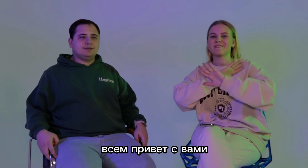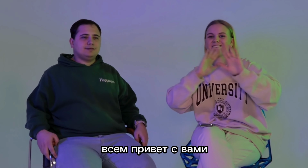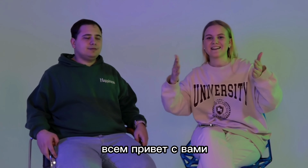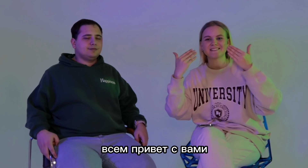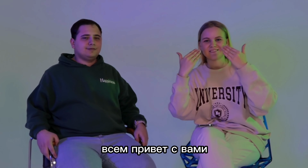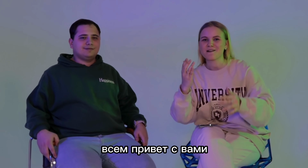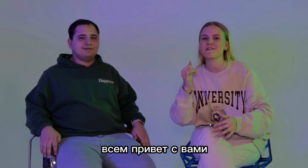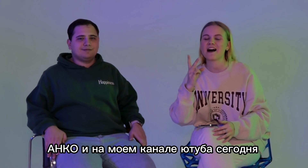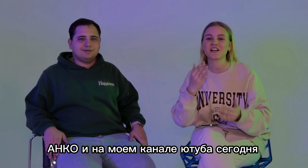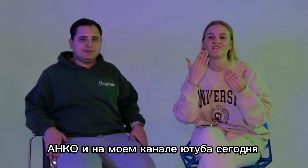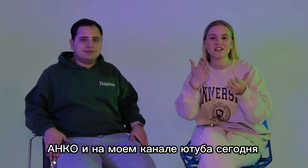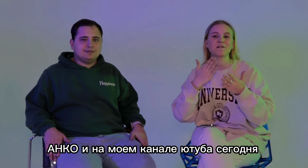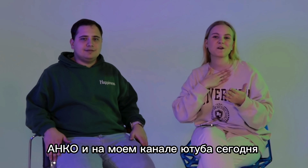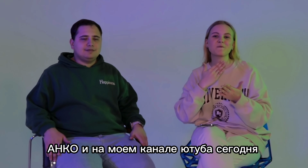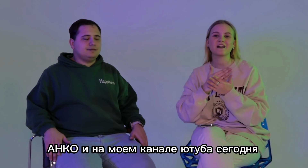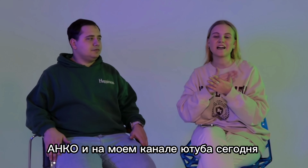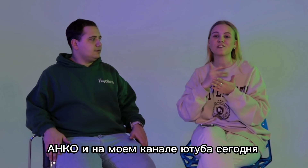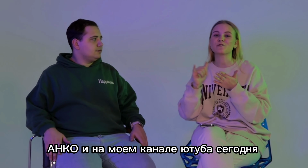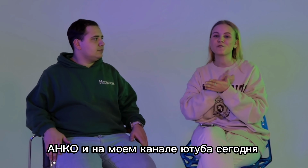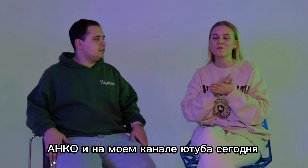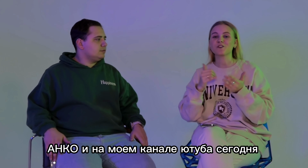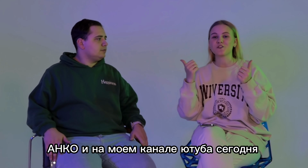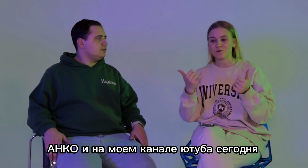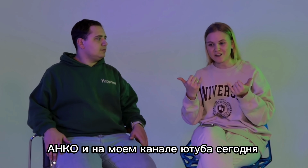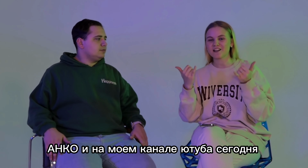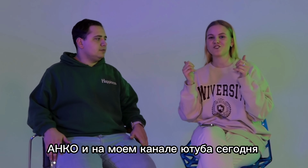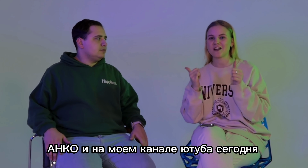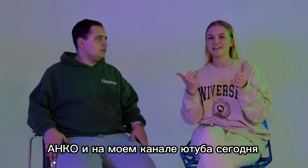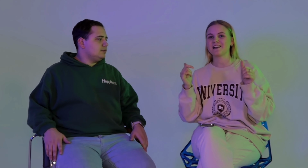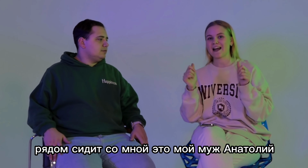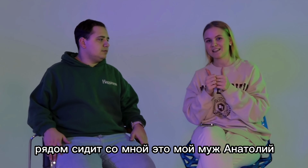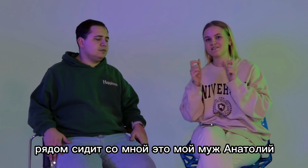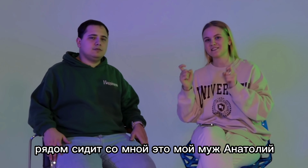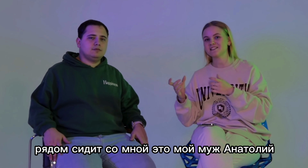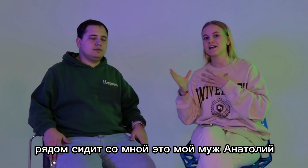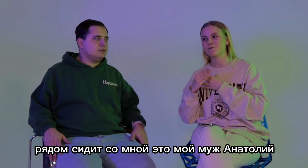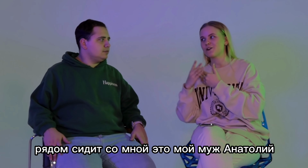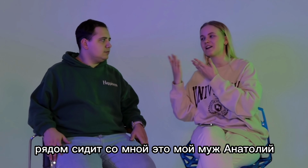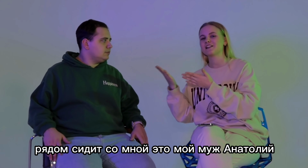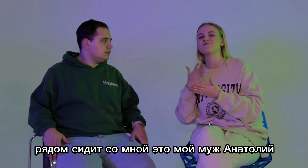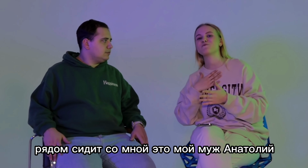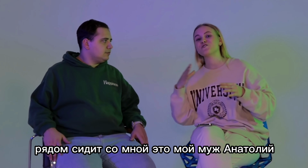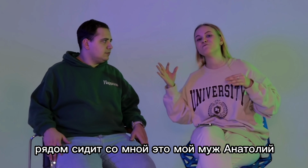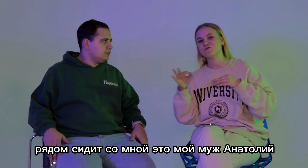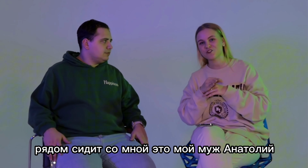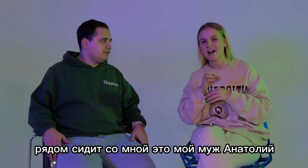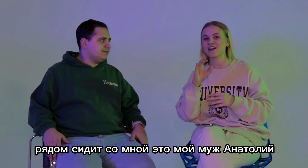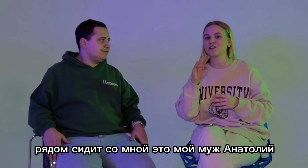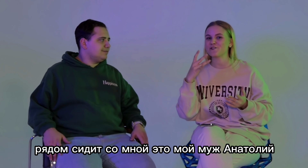Всем привет, с вами Анжелы на моем канале YouTube. Сегодня чат рядом сидит со мной, это мой муж